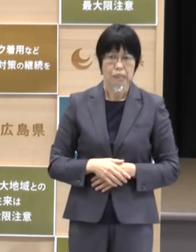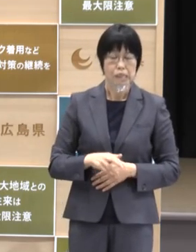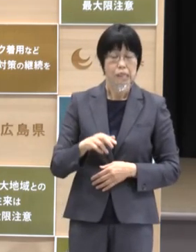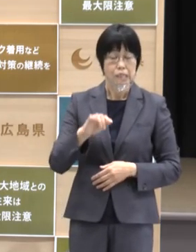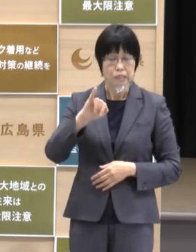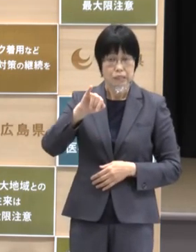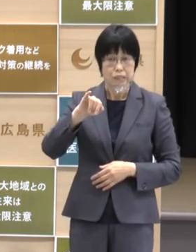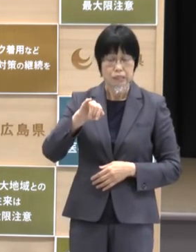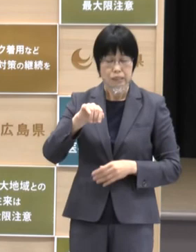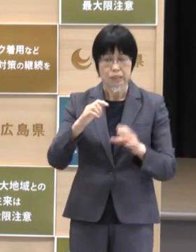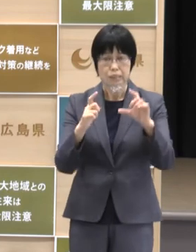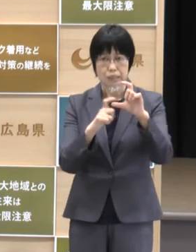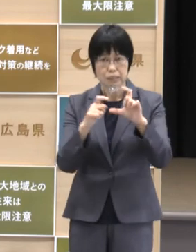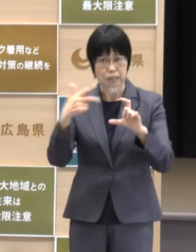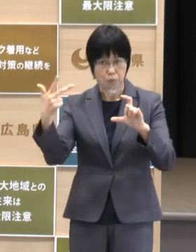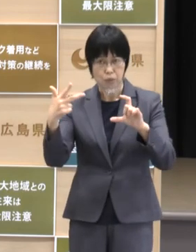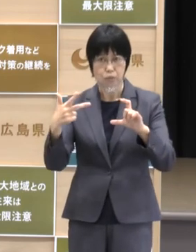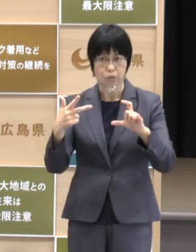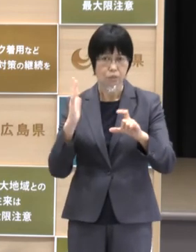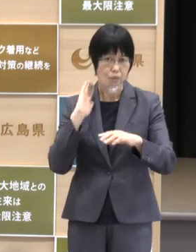て、我々もしっかりと、